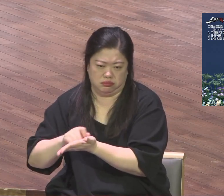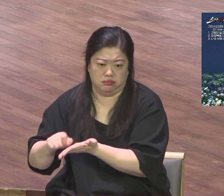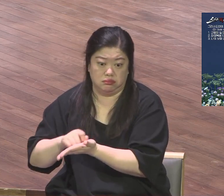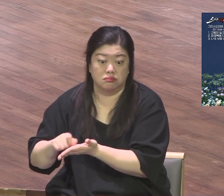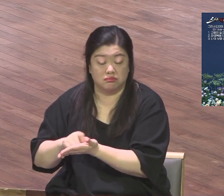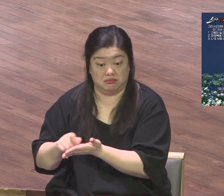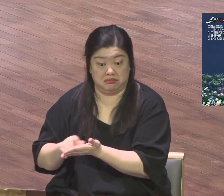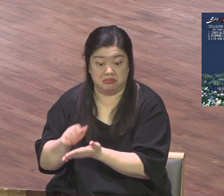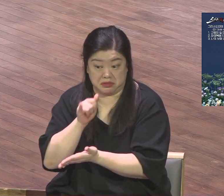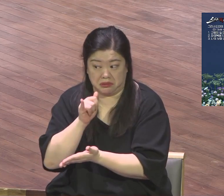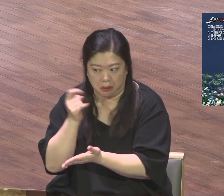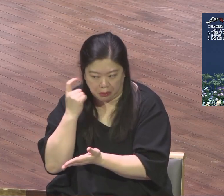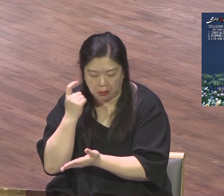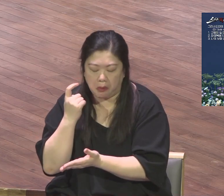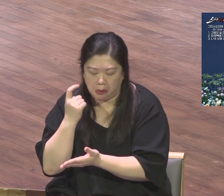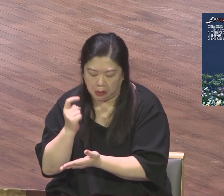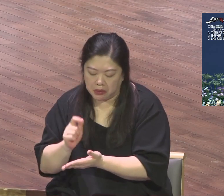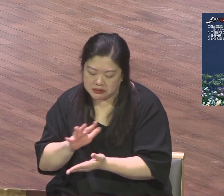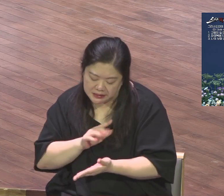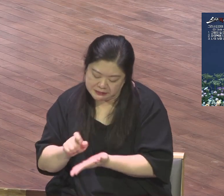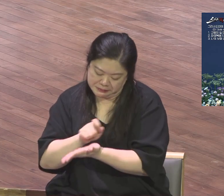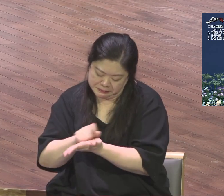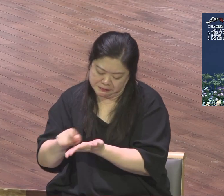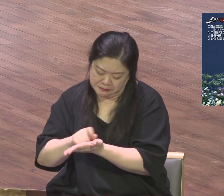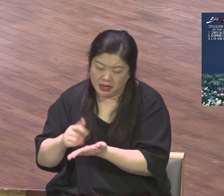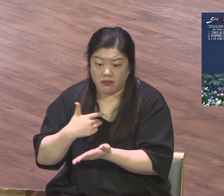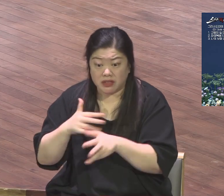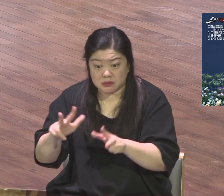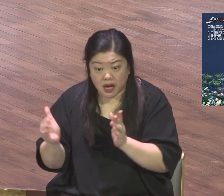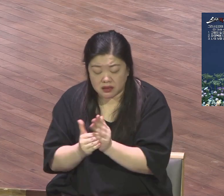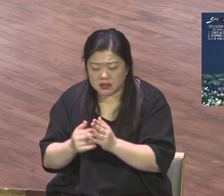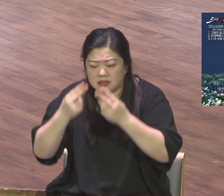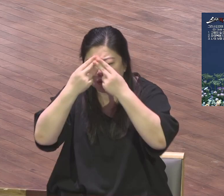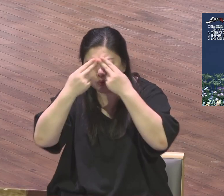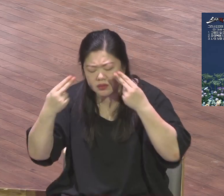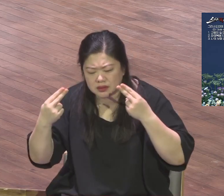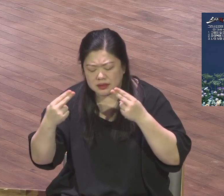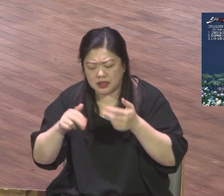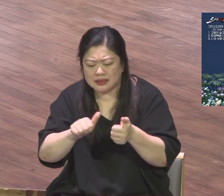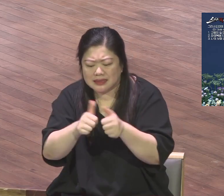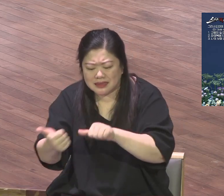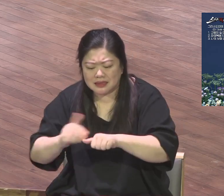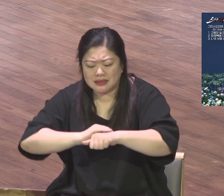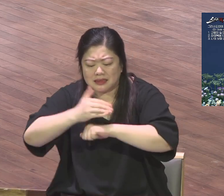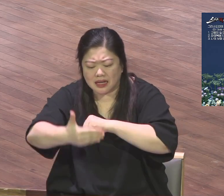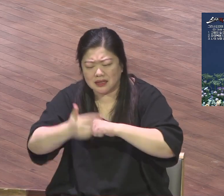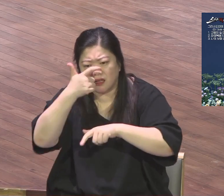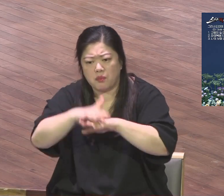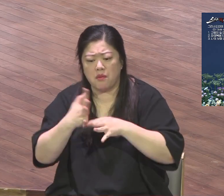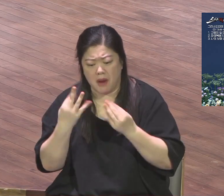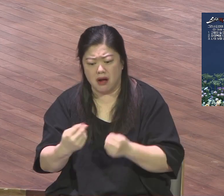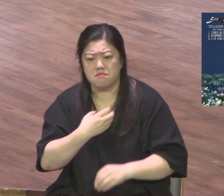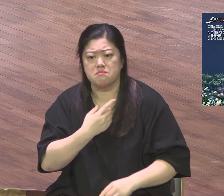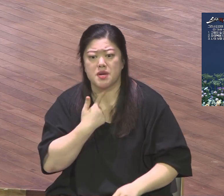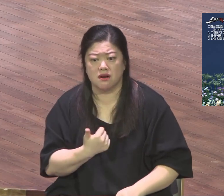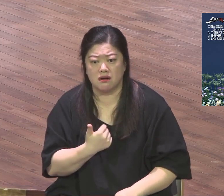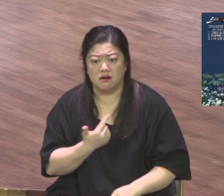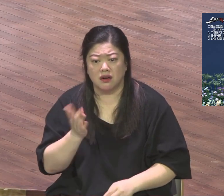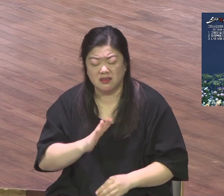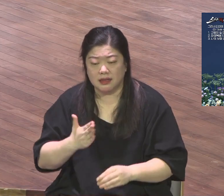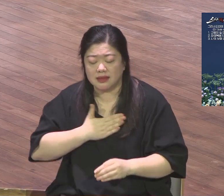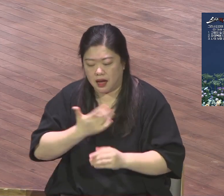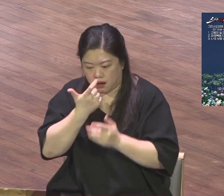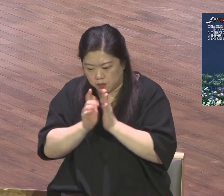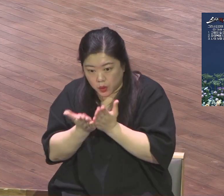진례하고 죽음을 많이 보기도 했지만은 제 자신의 임박한 죽음에 대한 위기의식에 딱 자리하게 되니까,